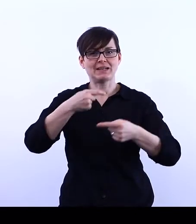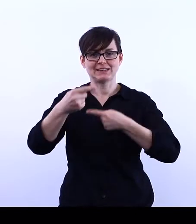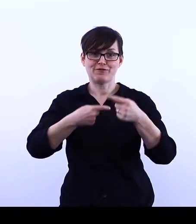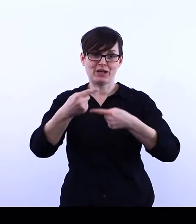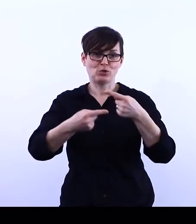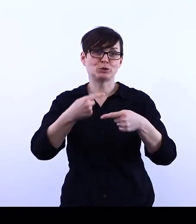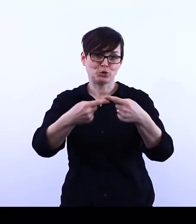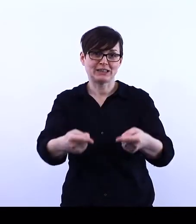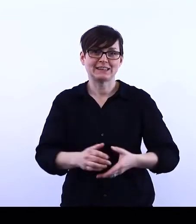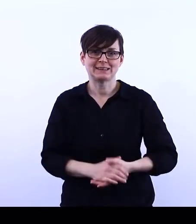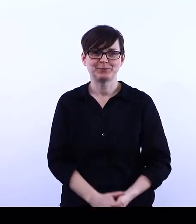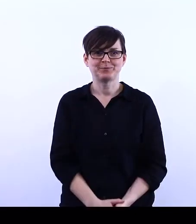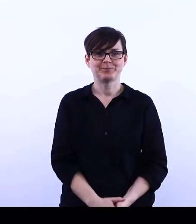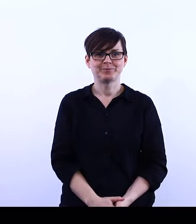muss.